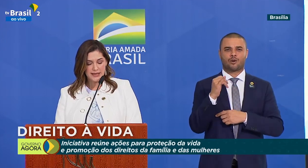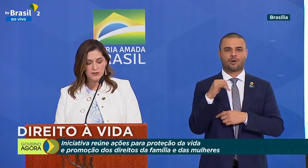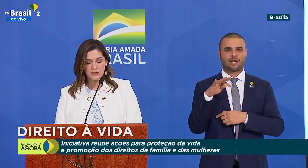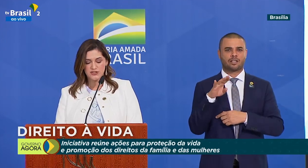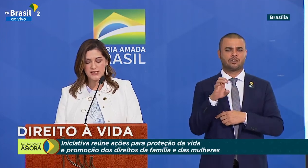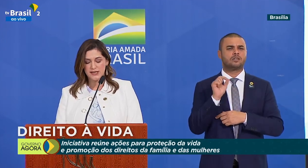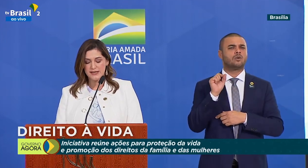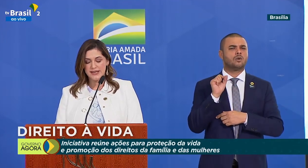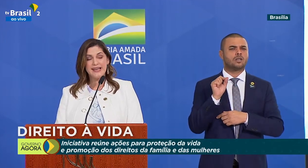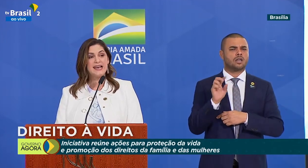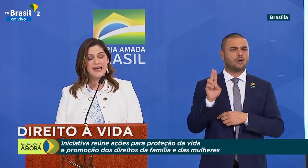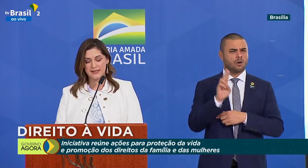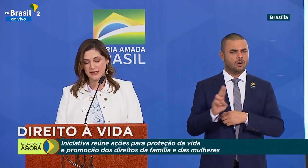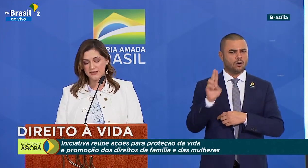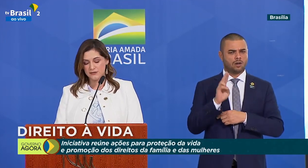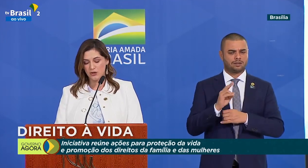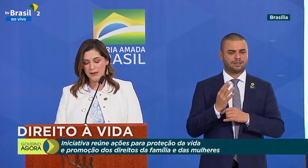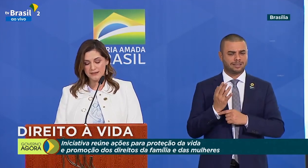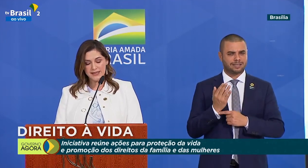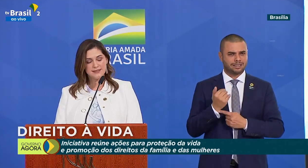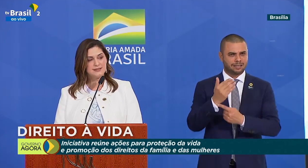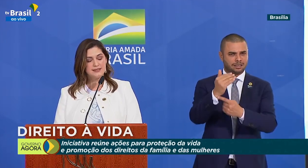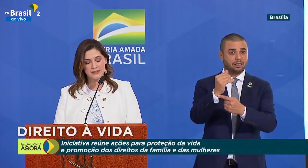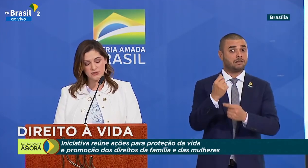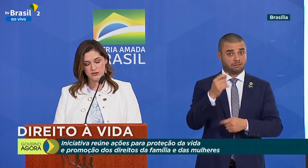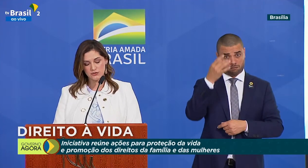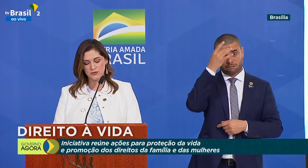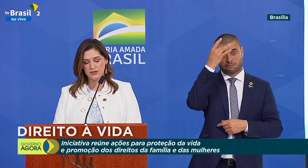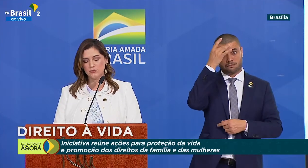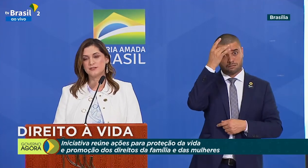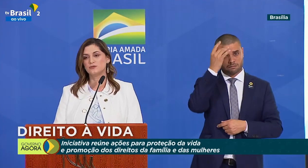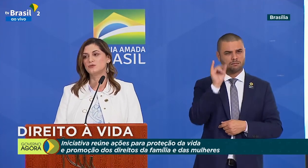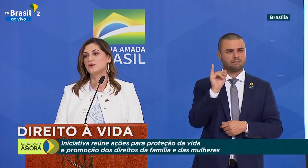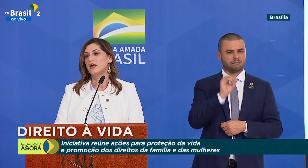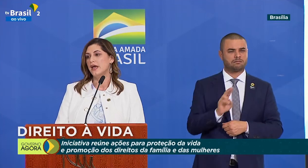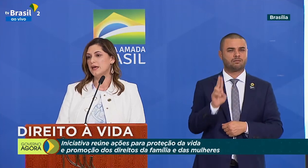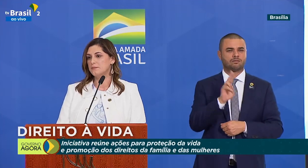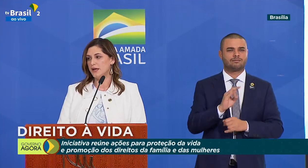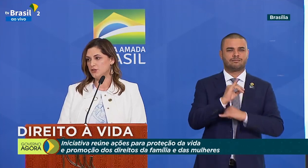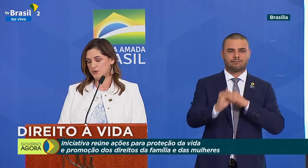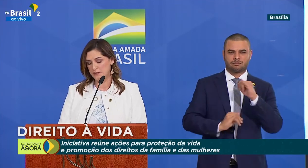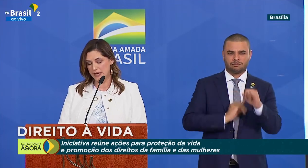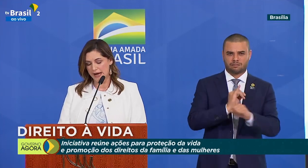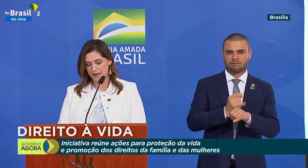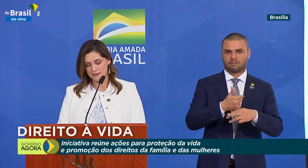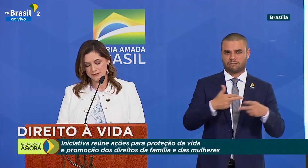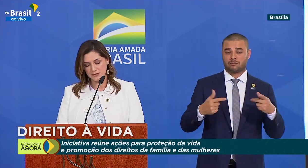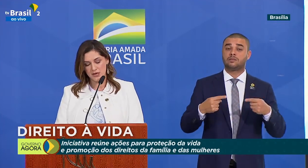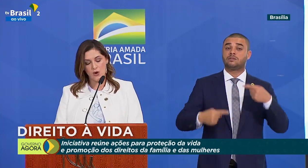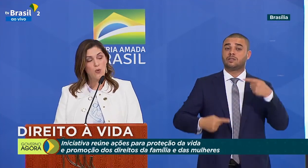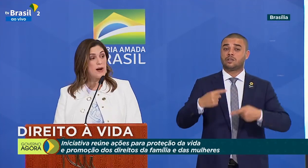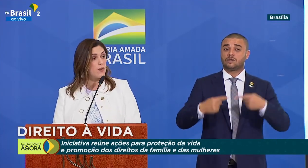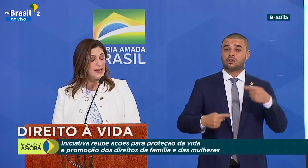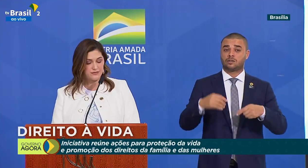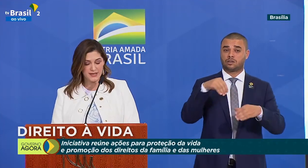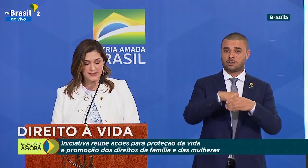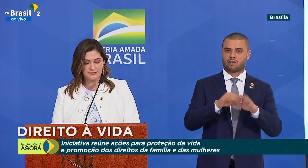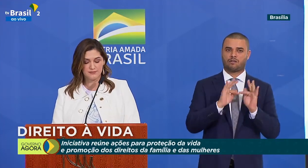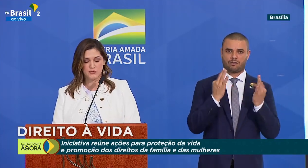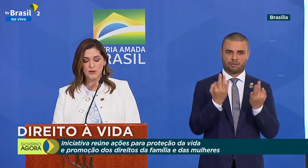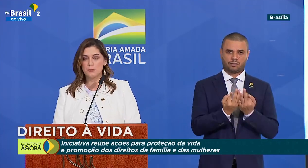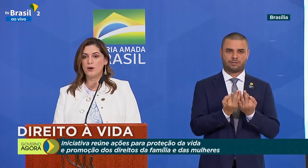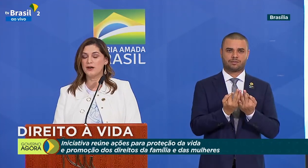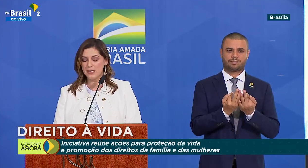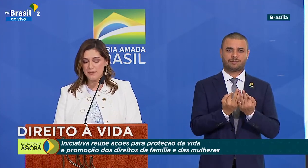consciente da tecnologia e Alerta sobre a necessidade de discussão do assunto em ambiente familiar o